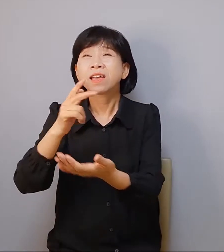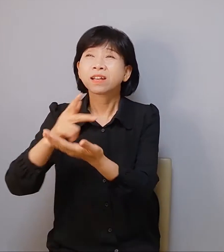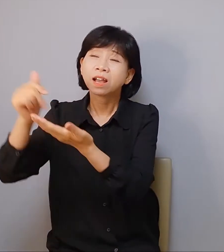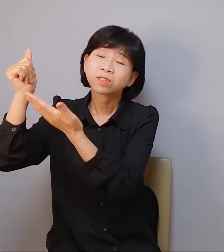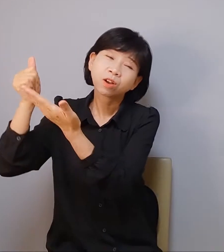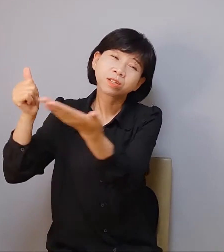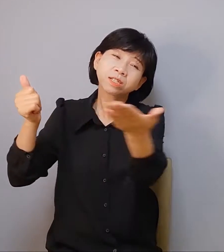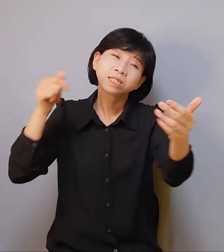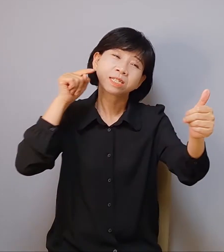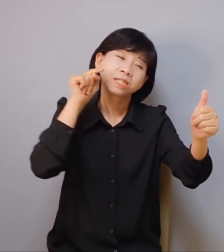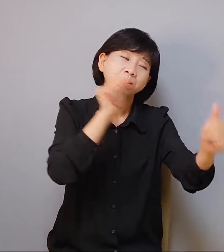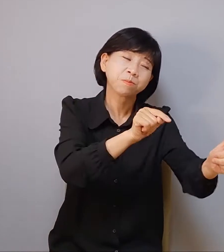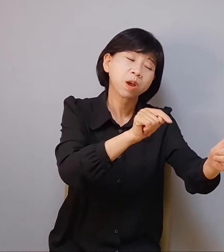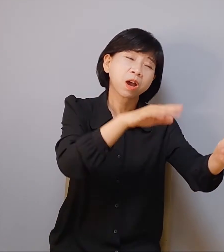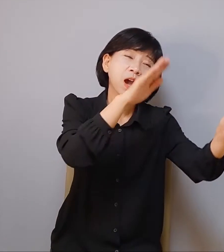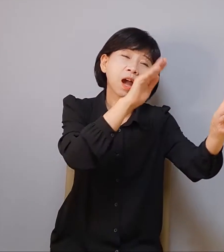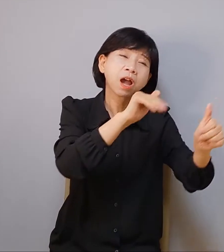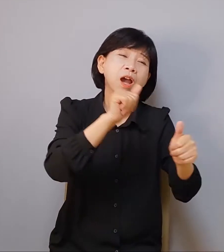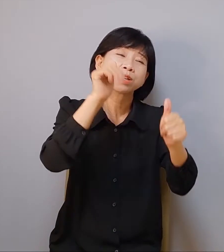내가 너를